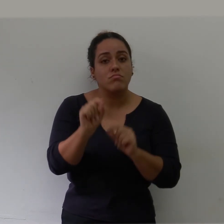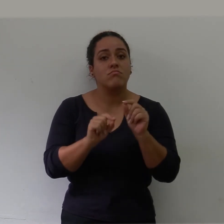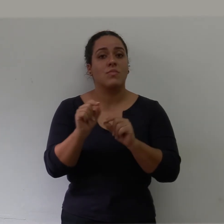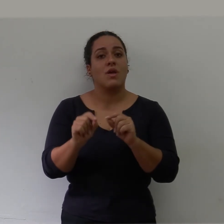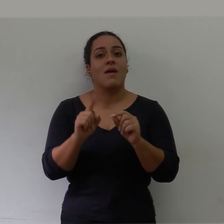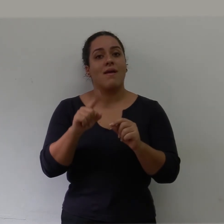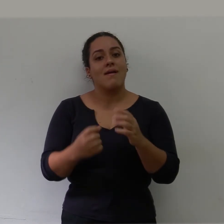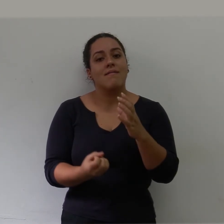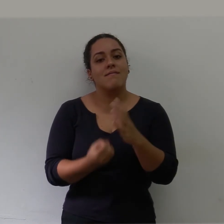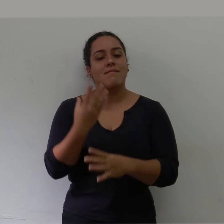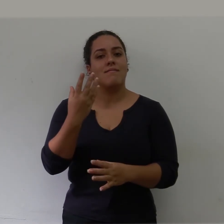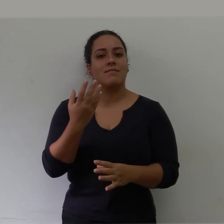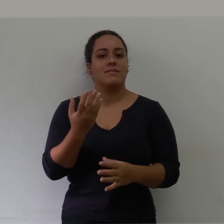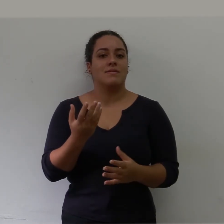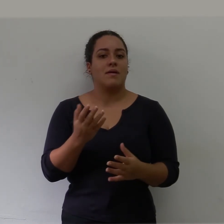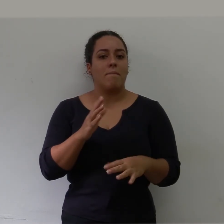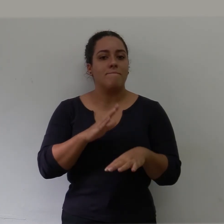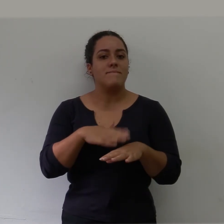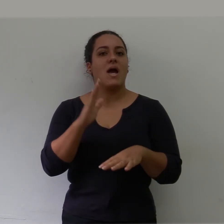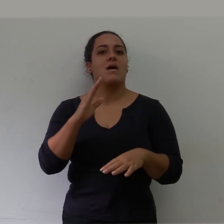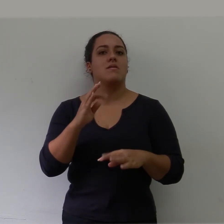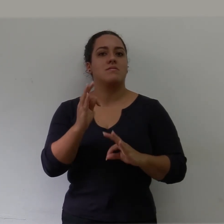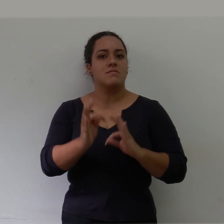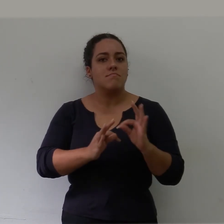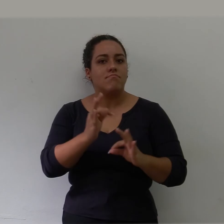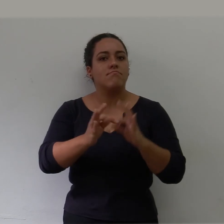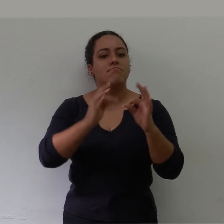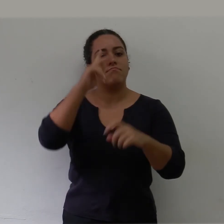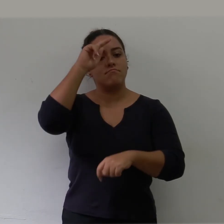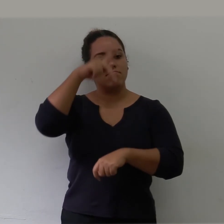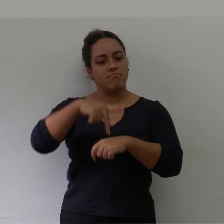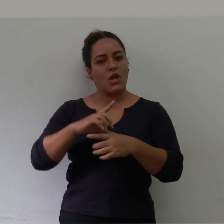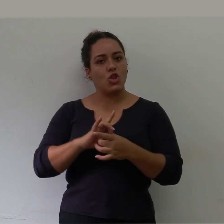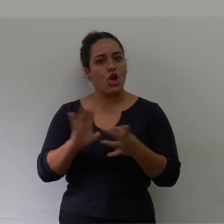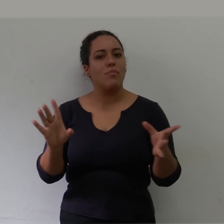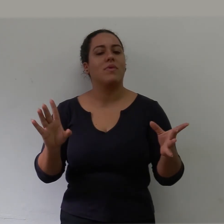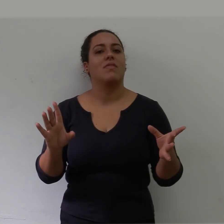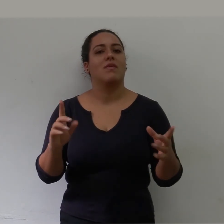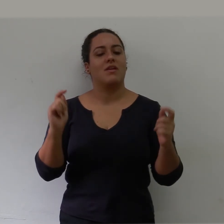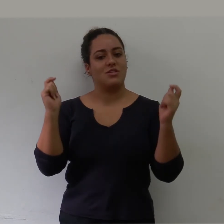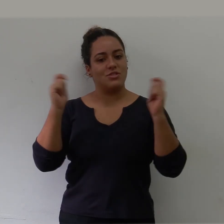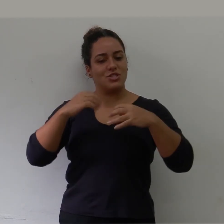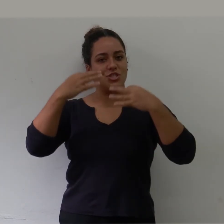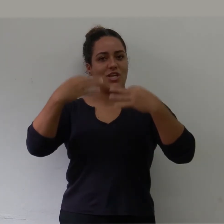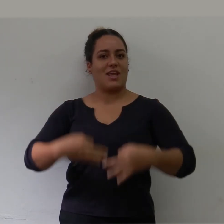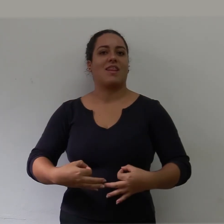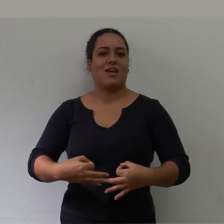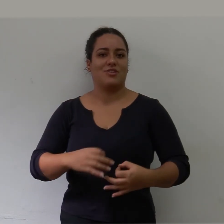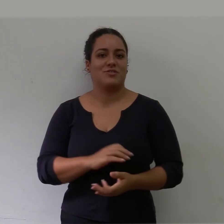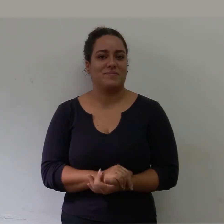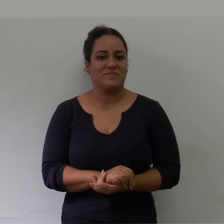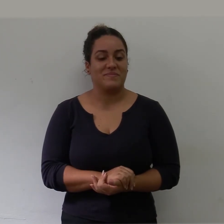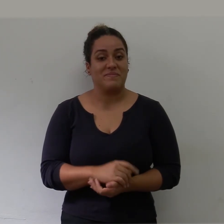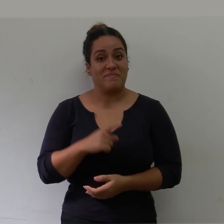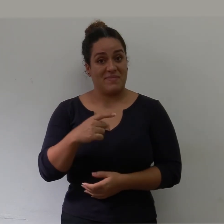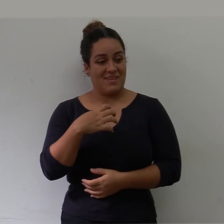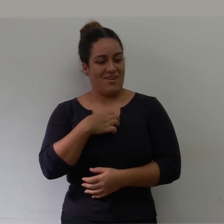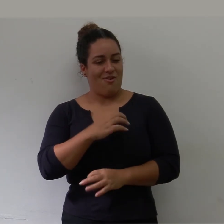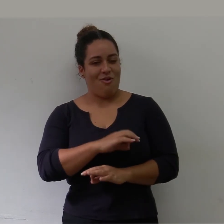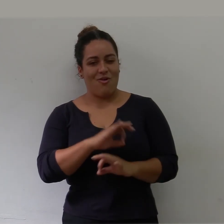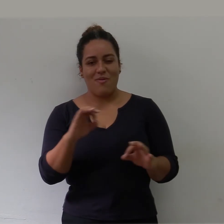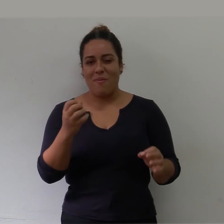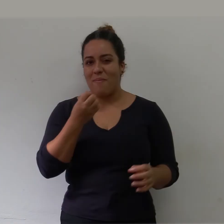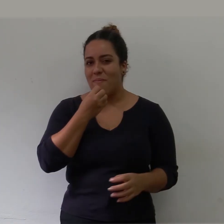uma maneira de eu manter a minha autonomia em atividades simples. Com otimismo e